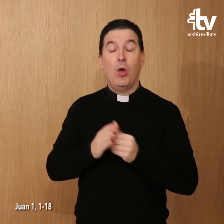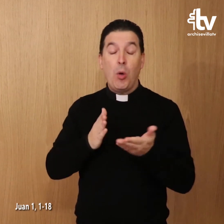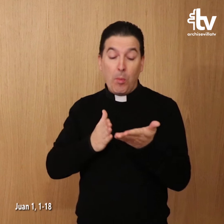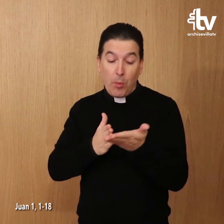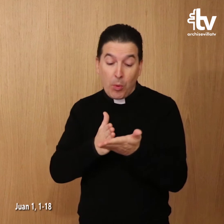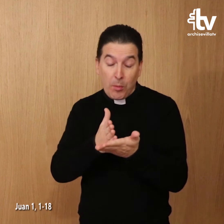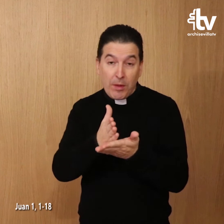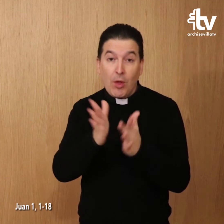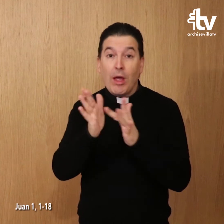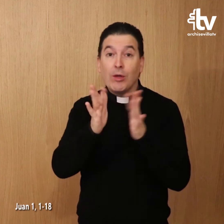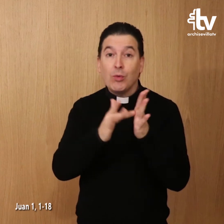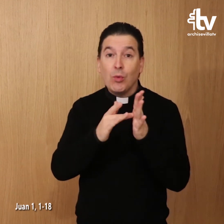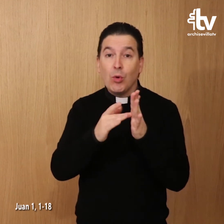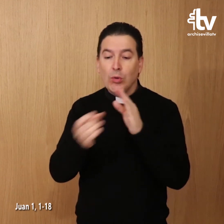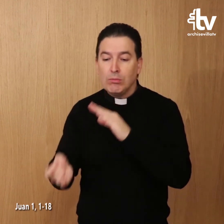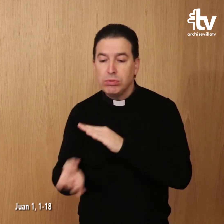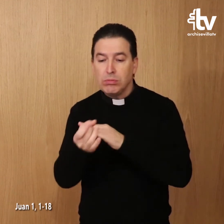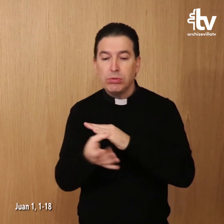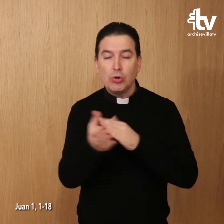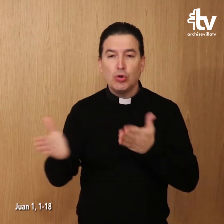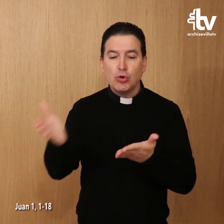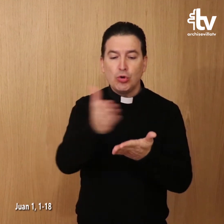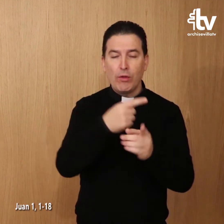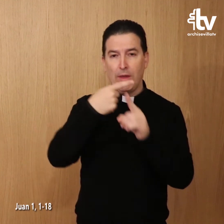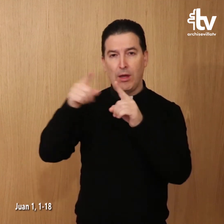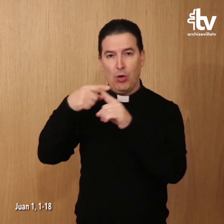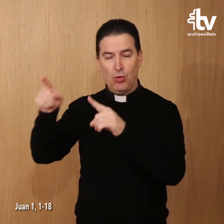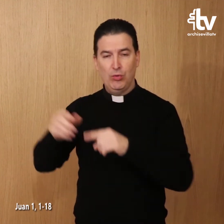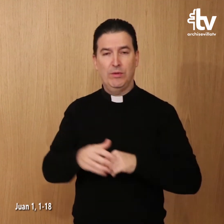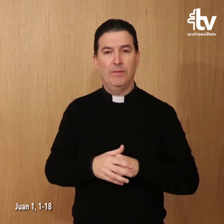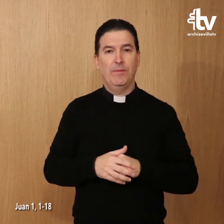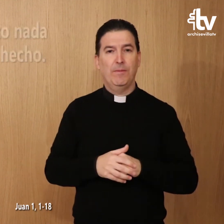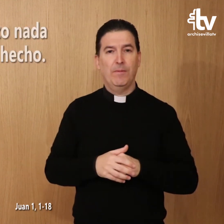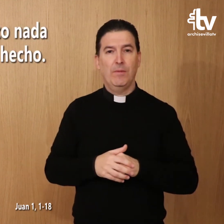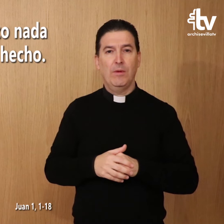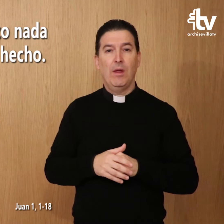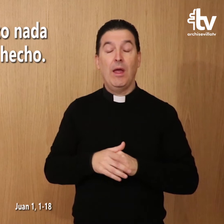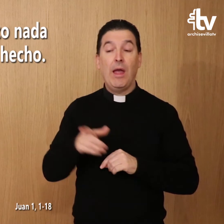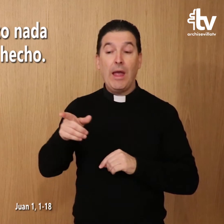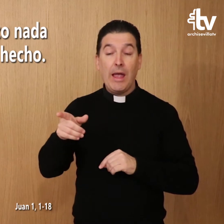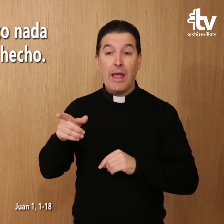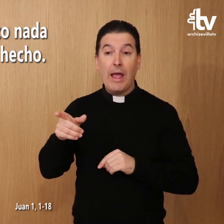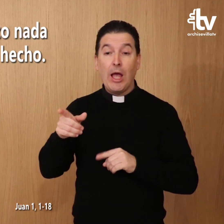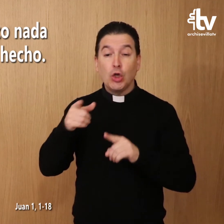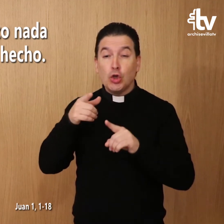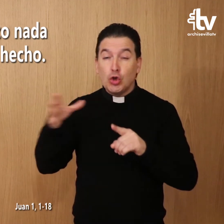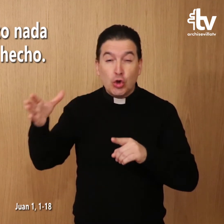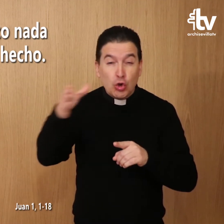Por medio de Él se hizo todo, y sin Él no se